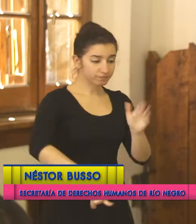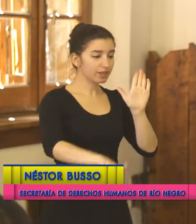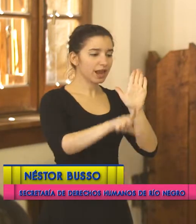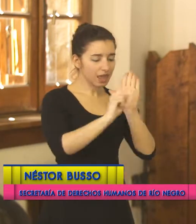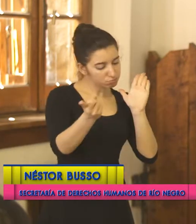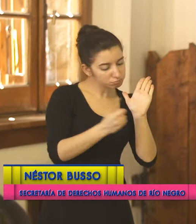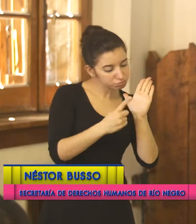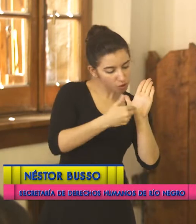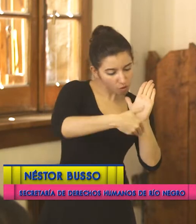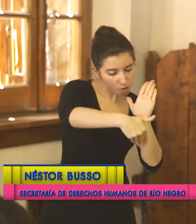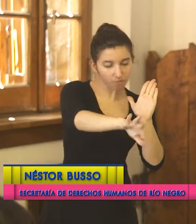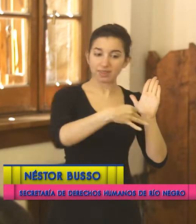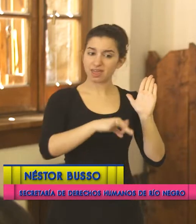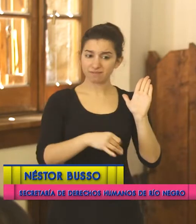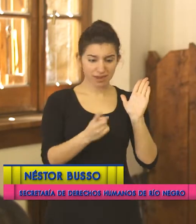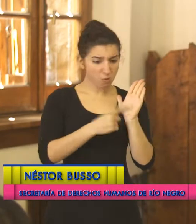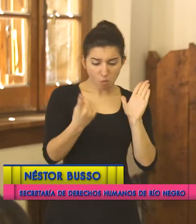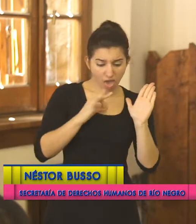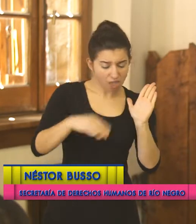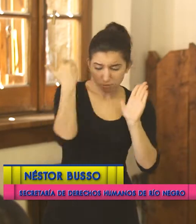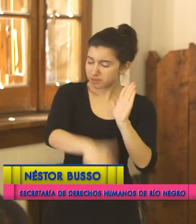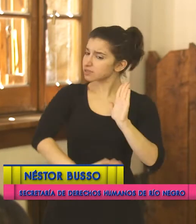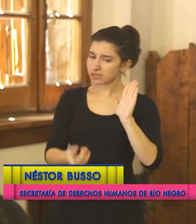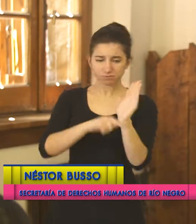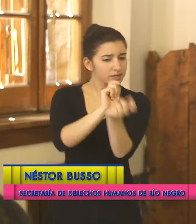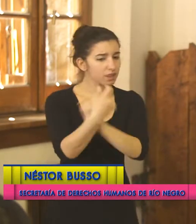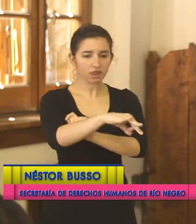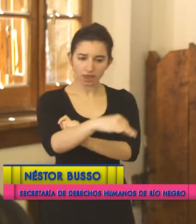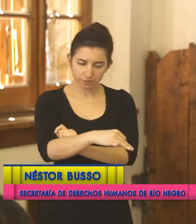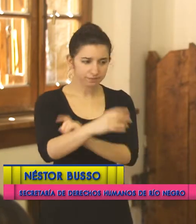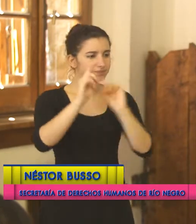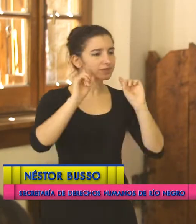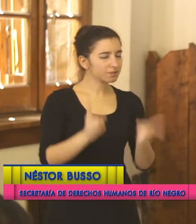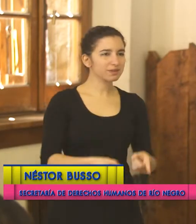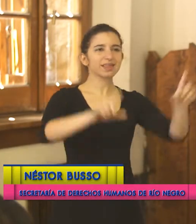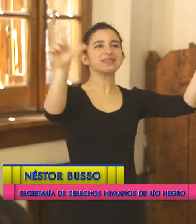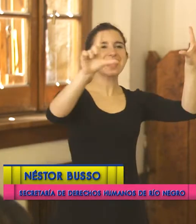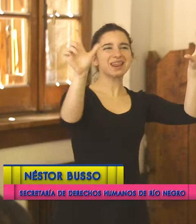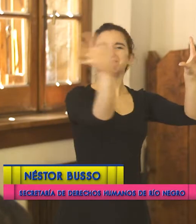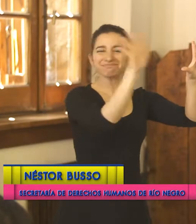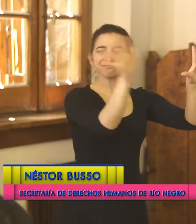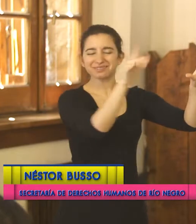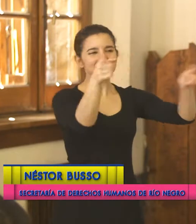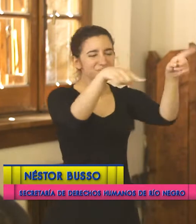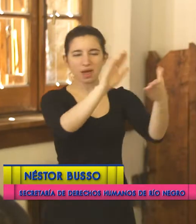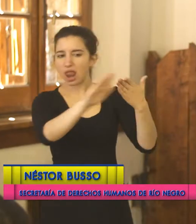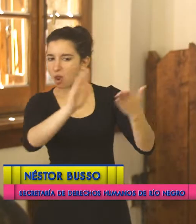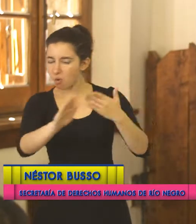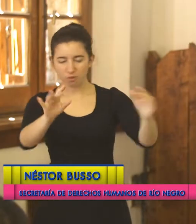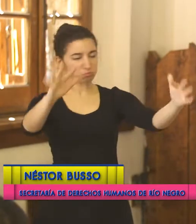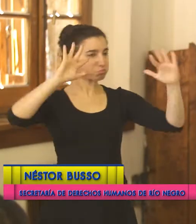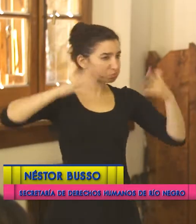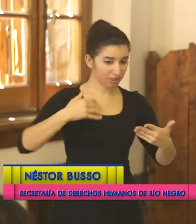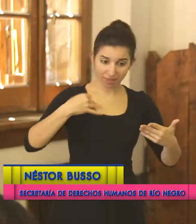había un plazo de un año está vencido es necesario la promoción de nuevas pantallas no de